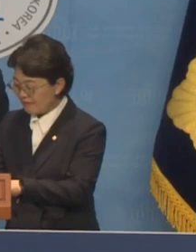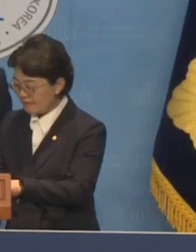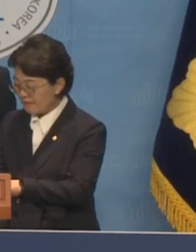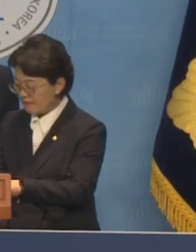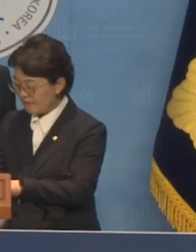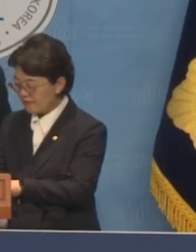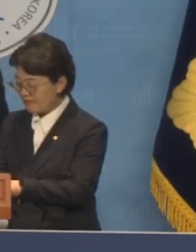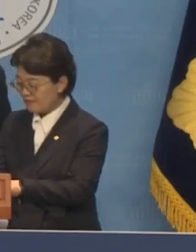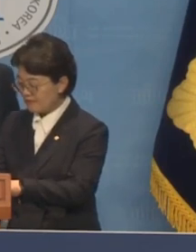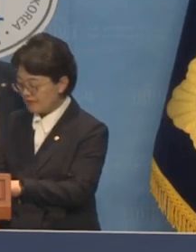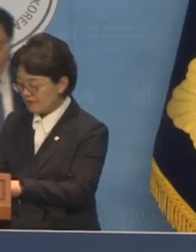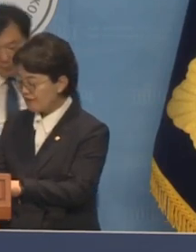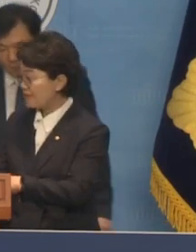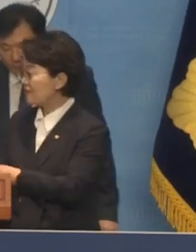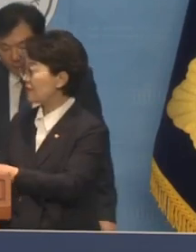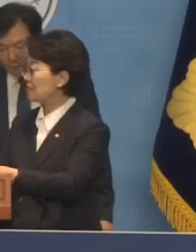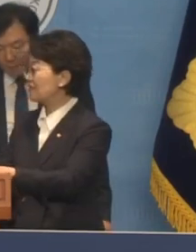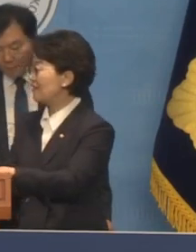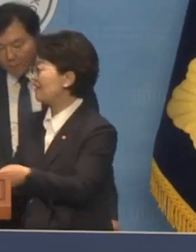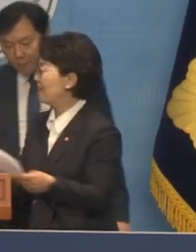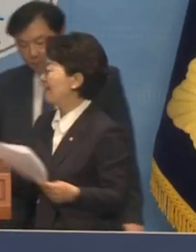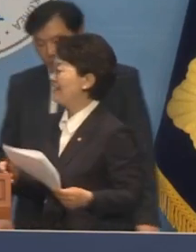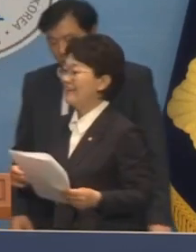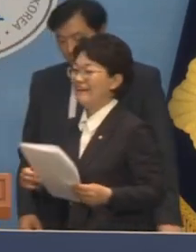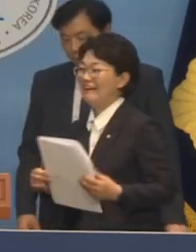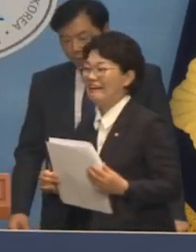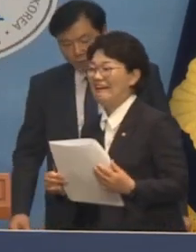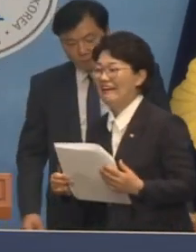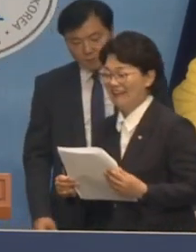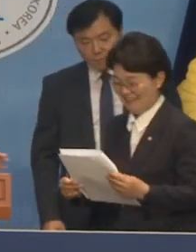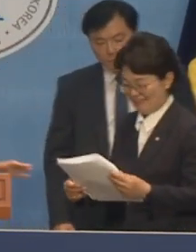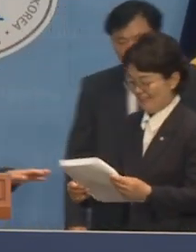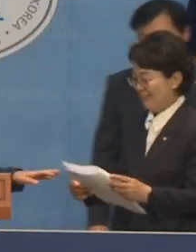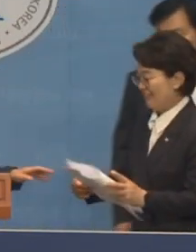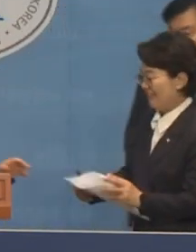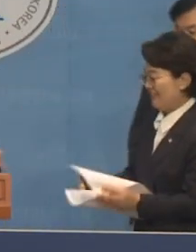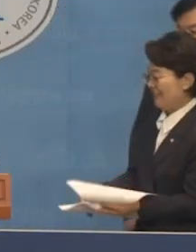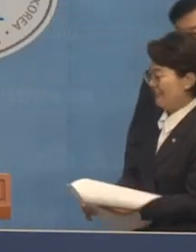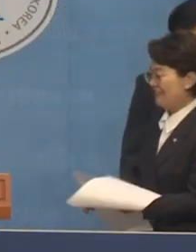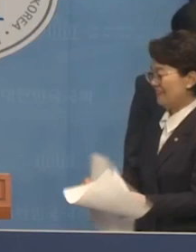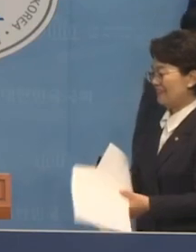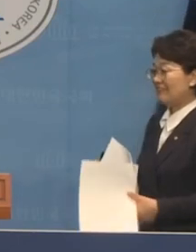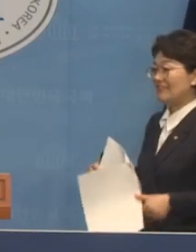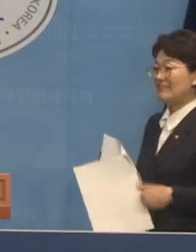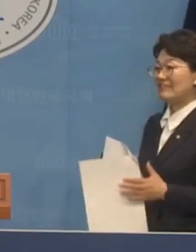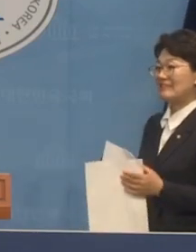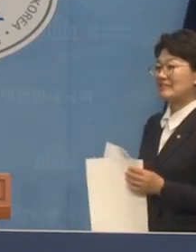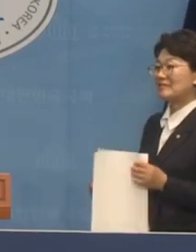그다음 그대로 하겠습니다. 의원님.